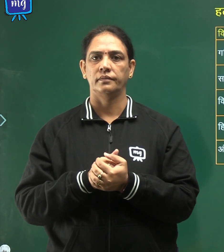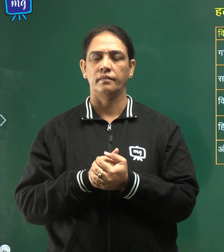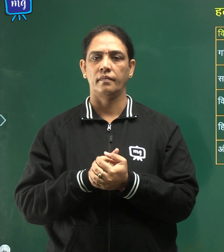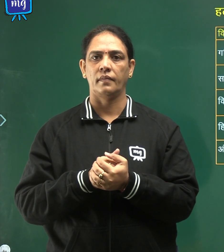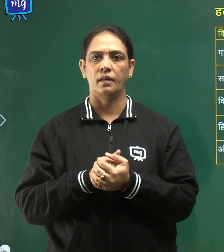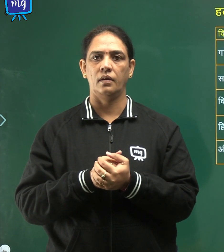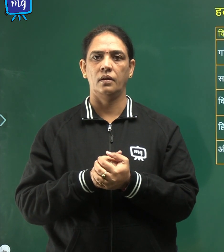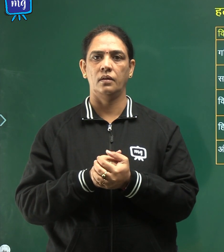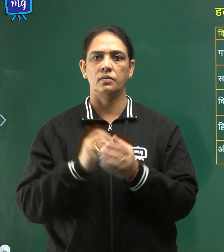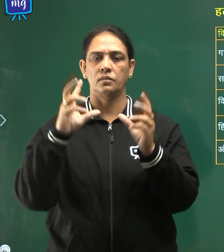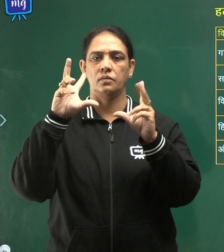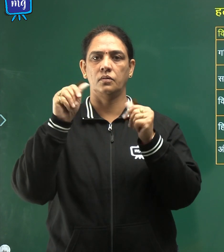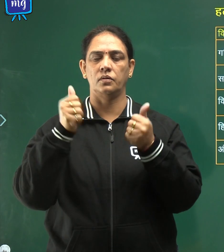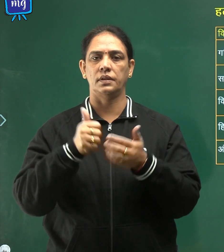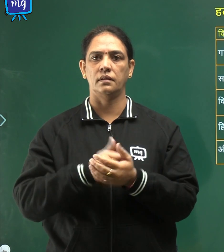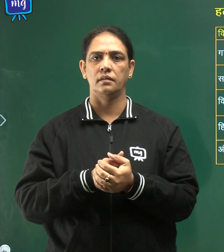हल,